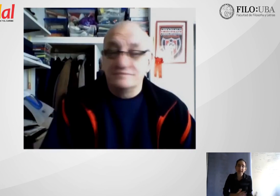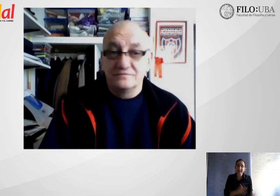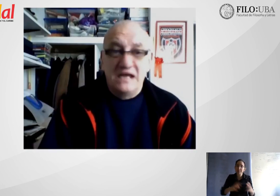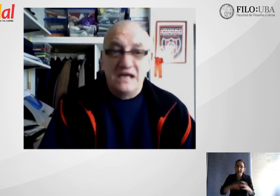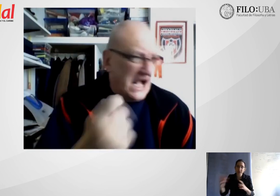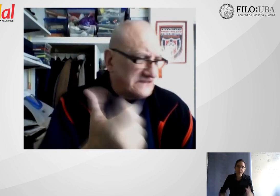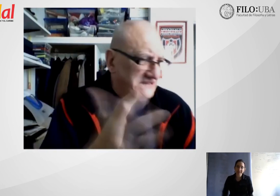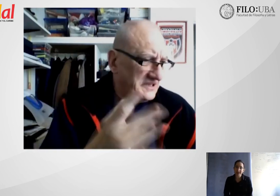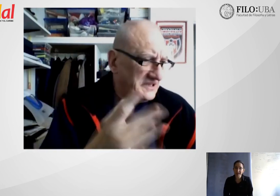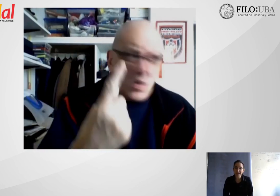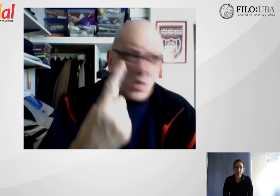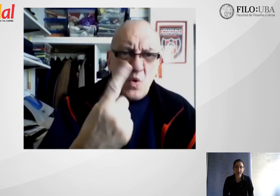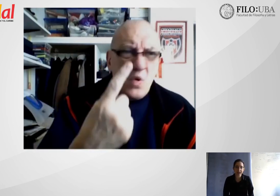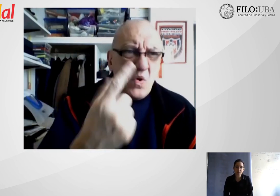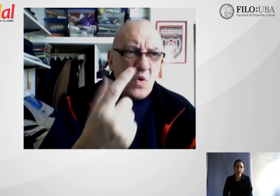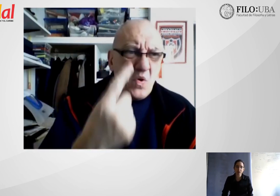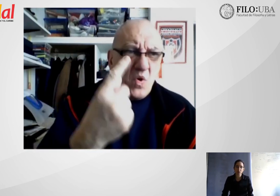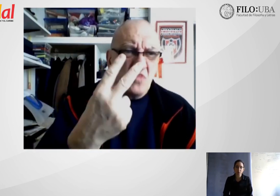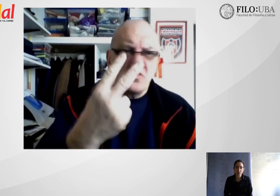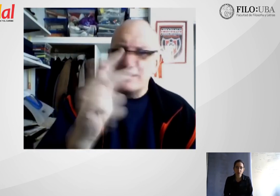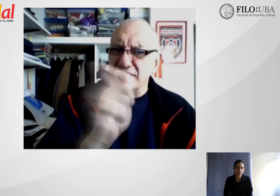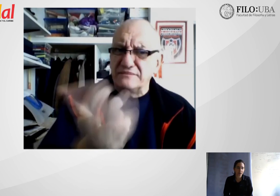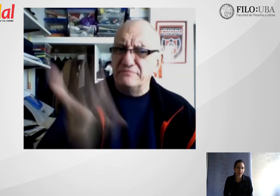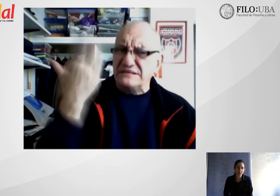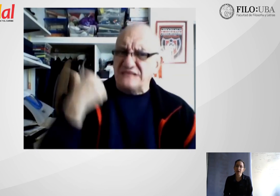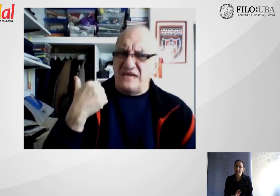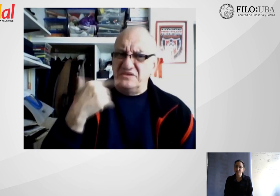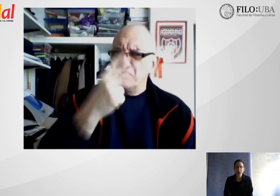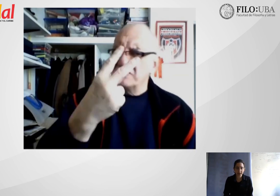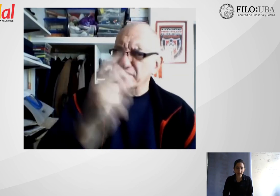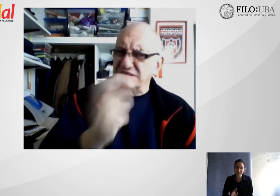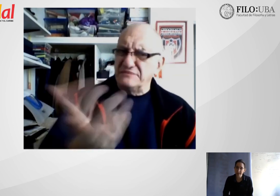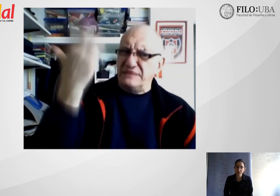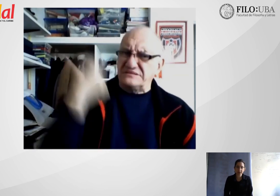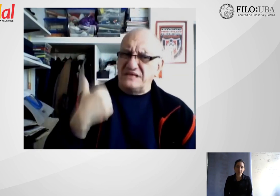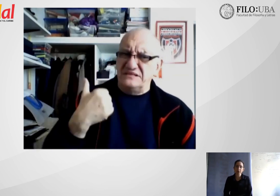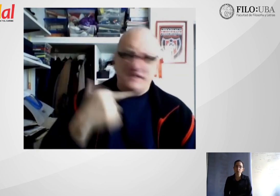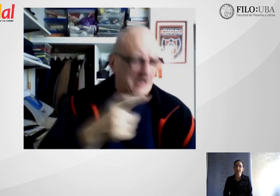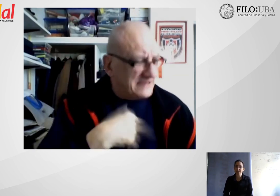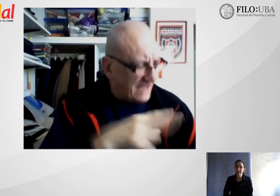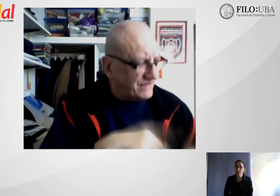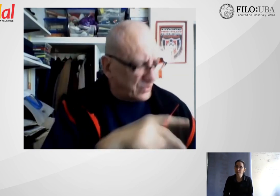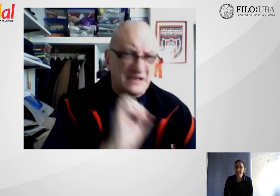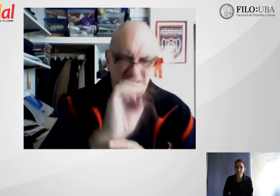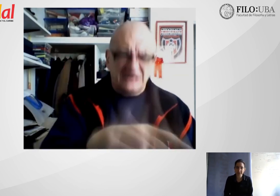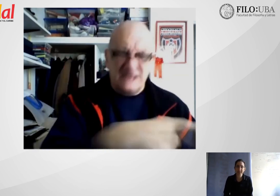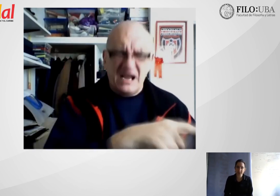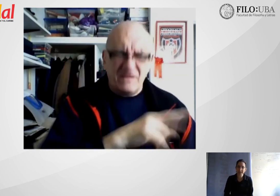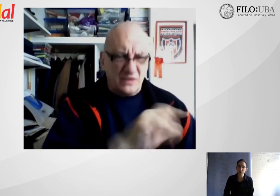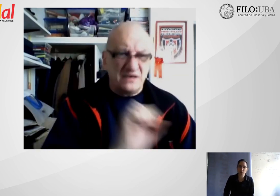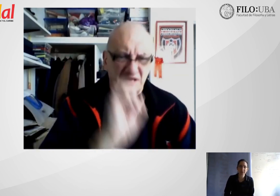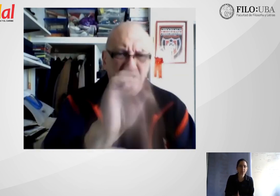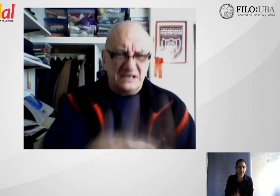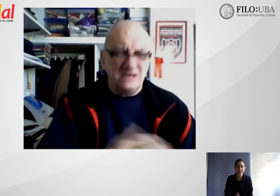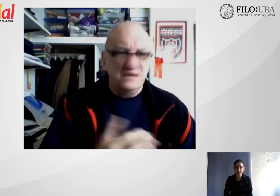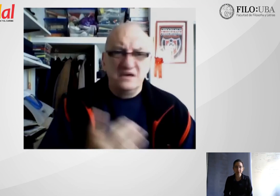sabemos bien en qué parte como de esta cadena los reclamos quedaron como trabados. Esto ya empezamos con este tipo de denuncias hace más de 2 meses, me parece que ya